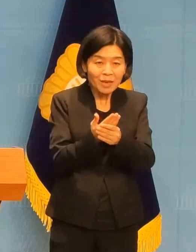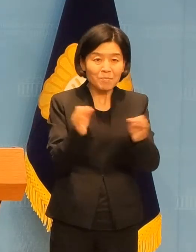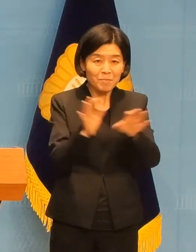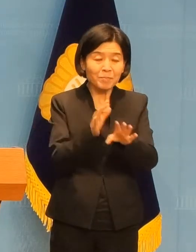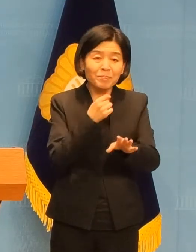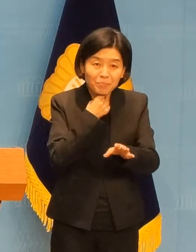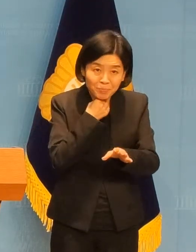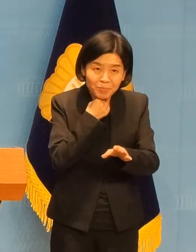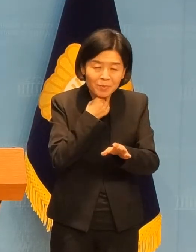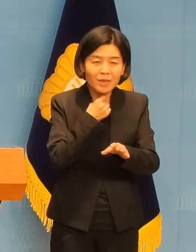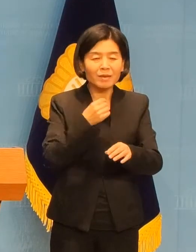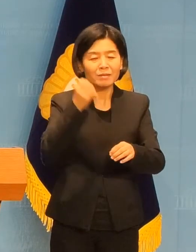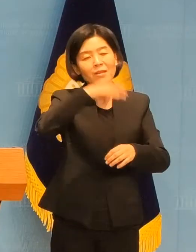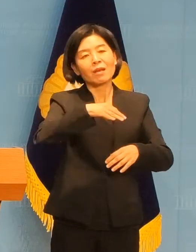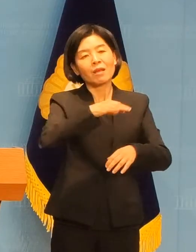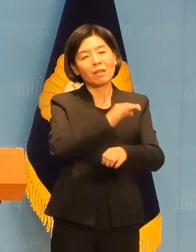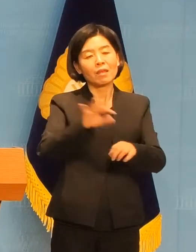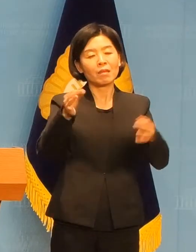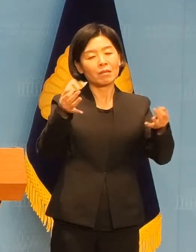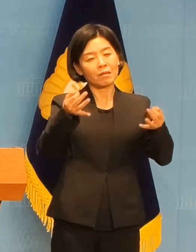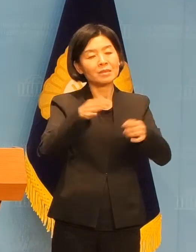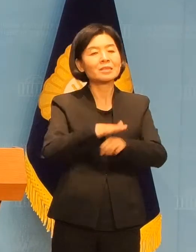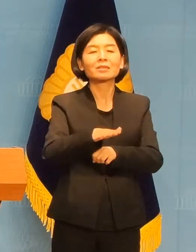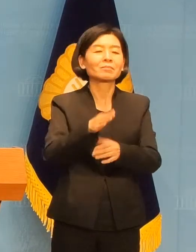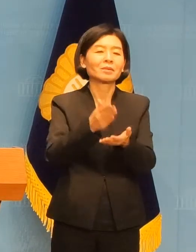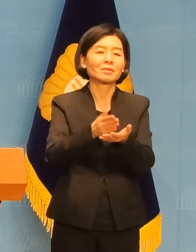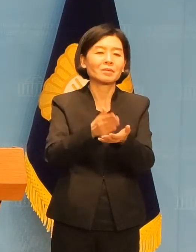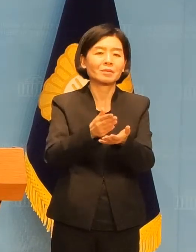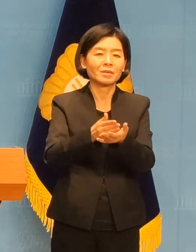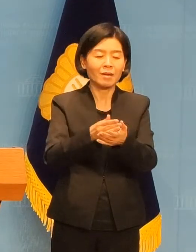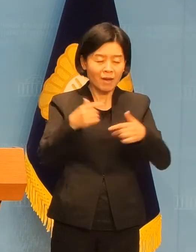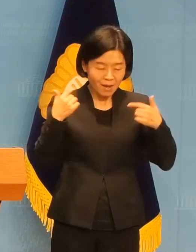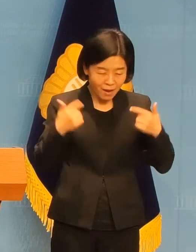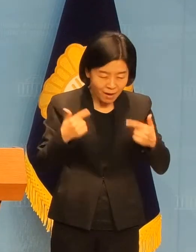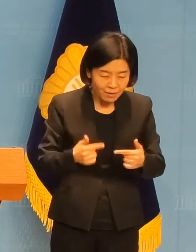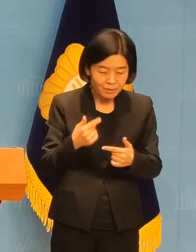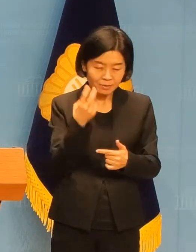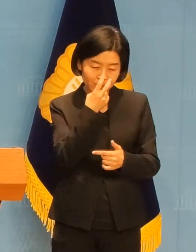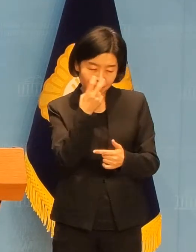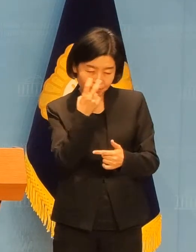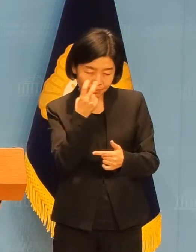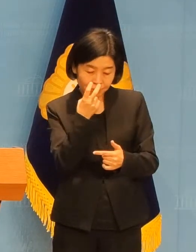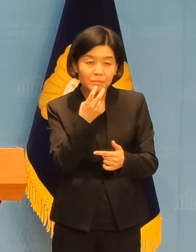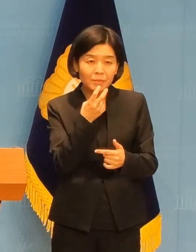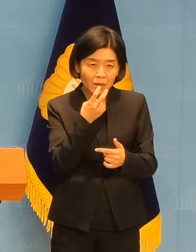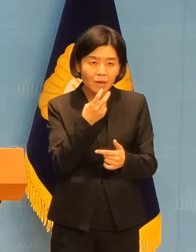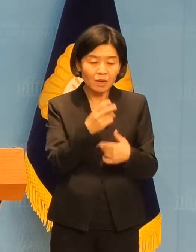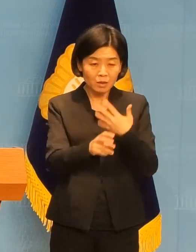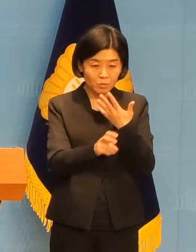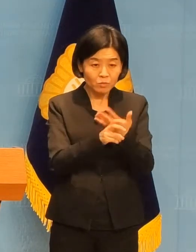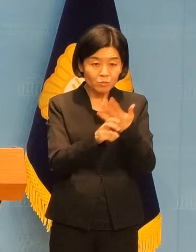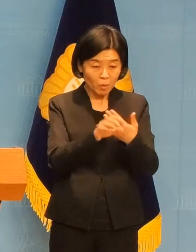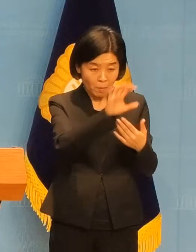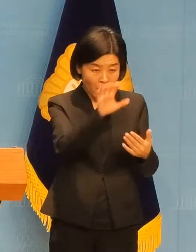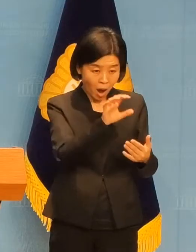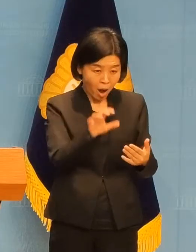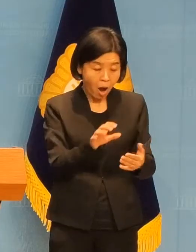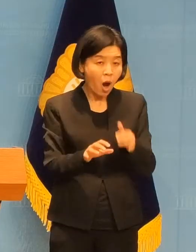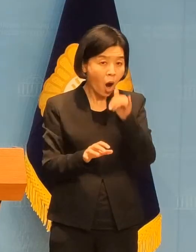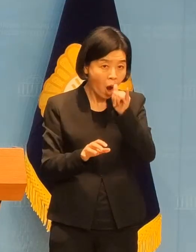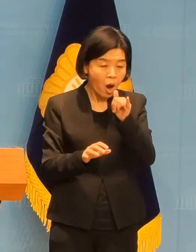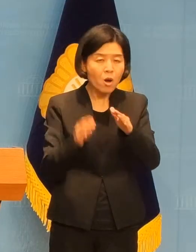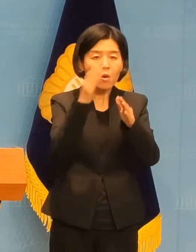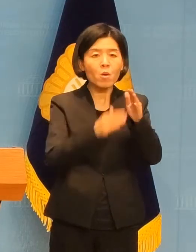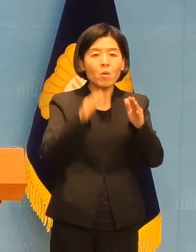보여주기식 단속으로는 안 됩니다. 단속을 상시 감독 체계로 전환하고 불법을 반복한 기업은